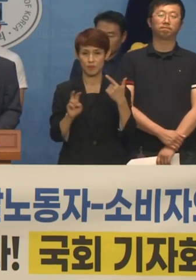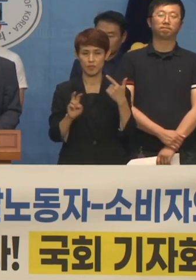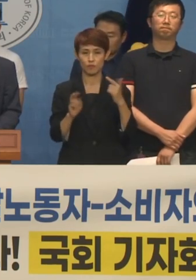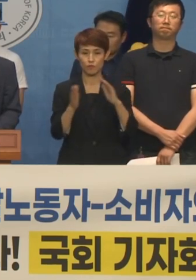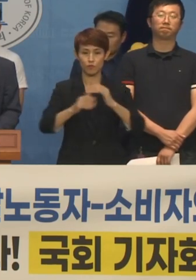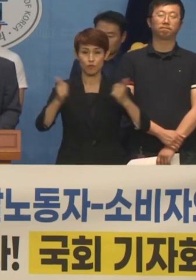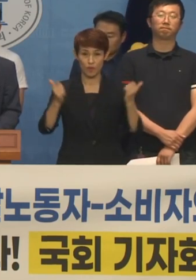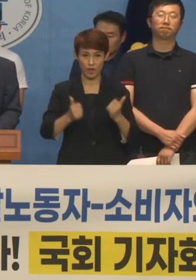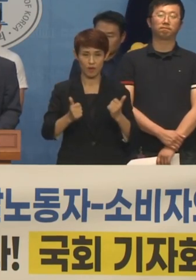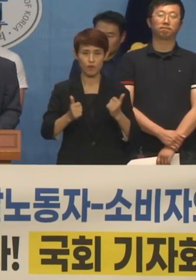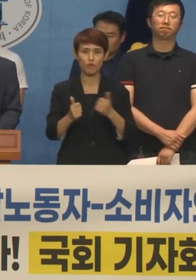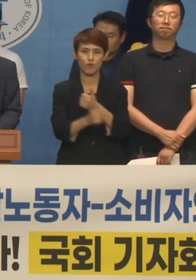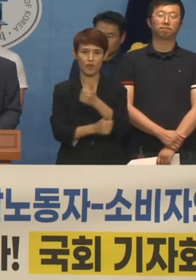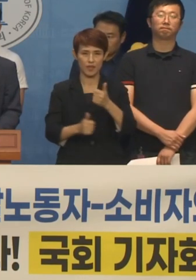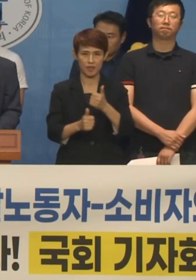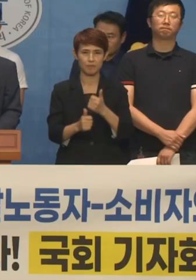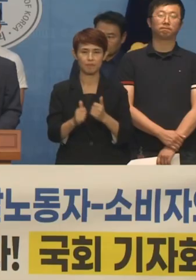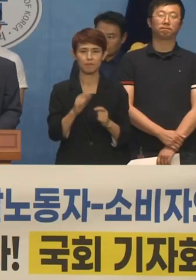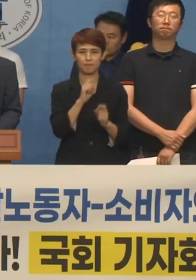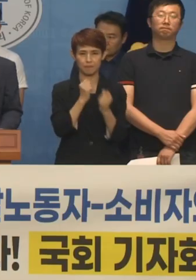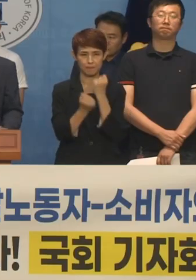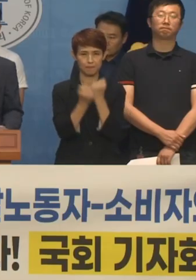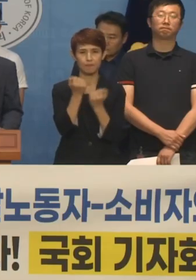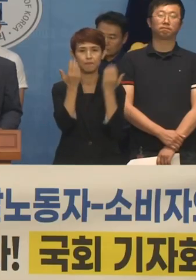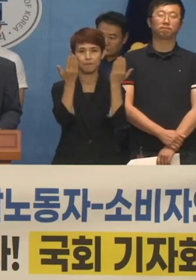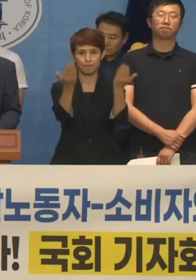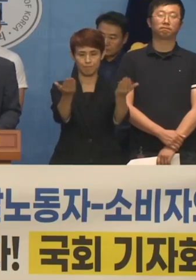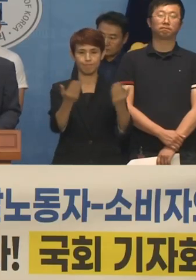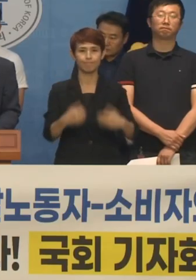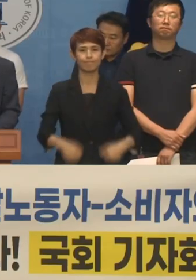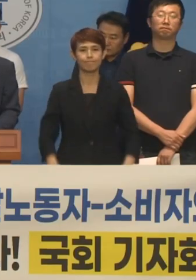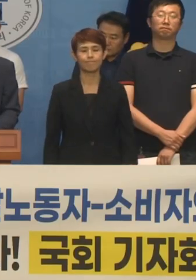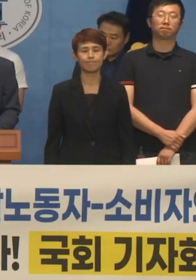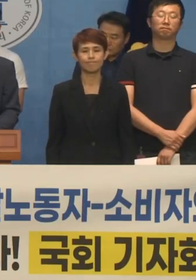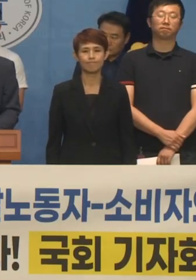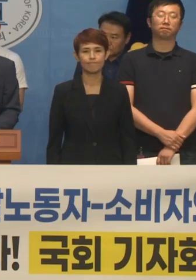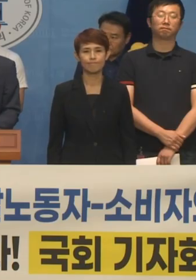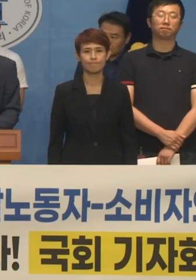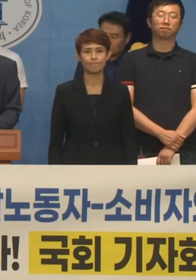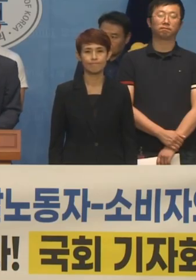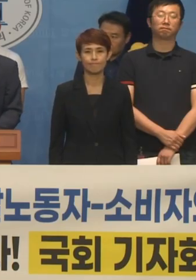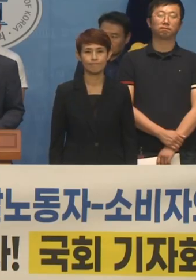국회 정무위원회 강준현, 환경노동위원회 김주영.